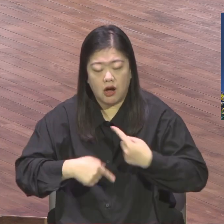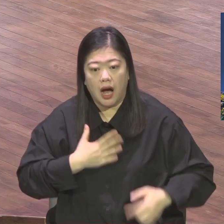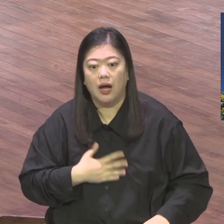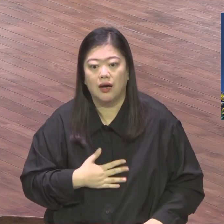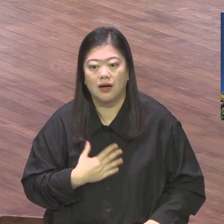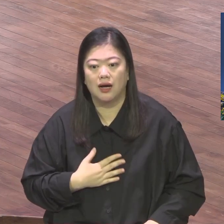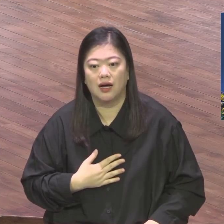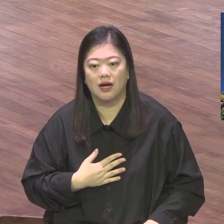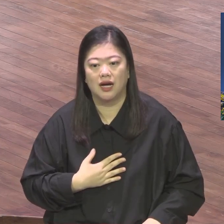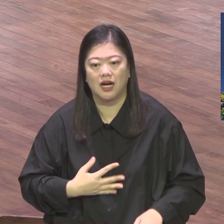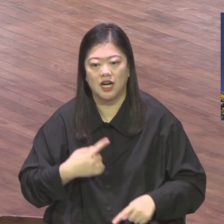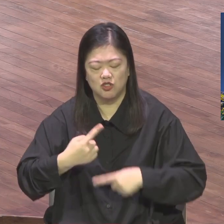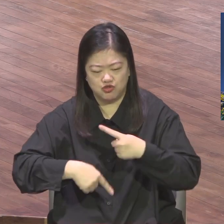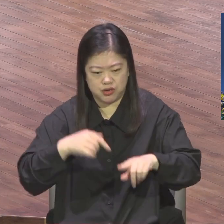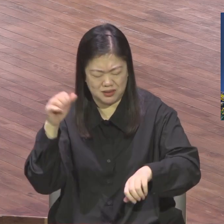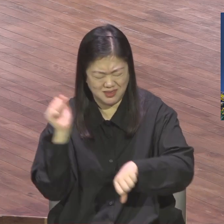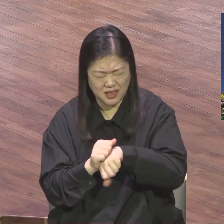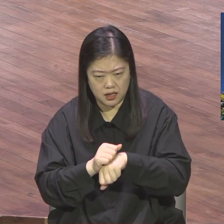거 다 알지요.